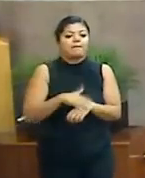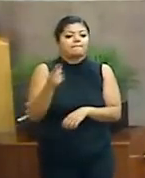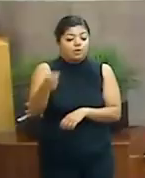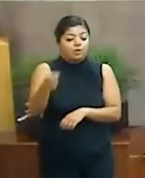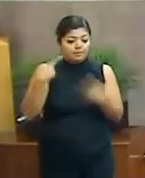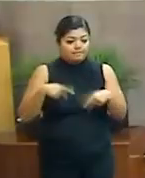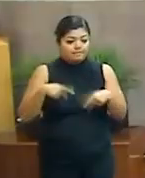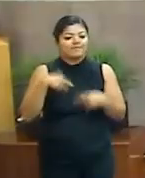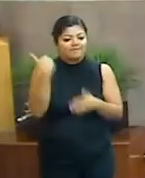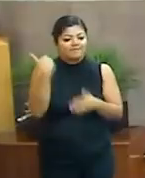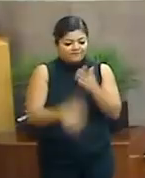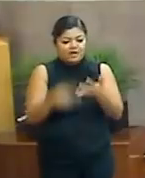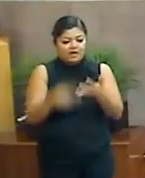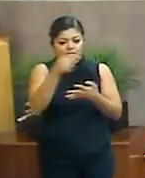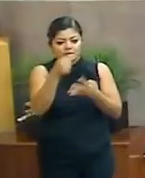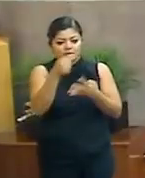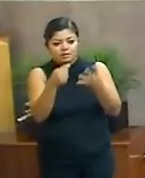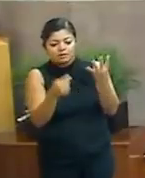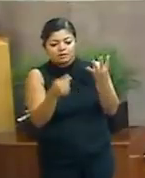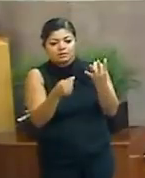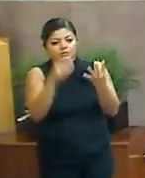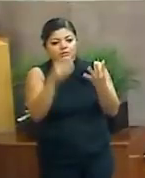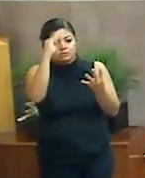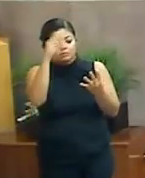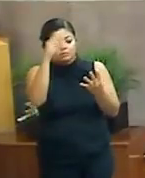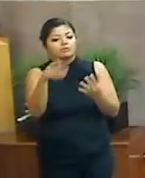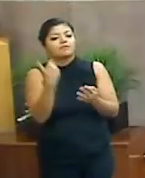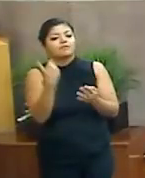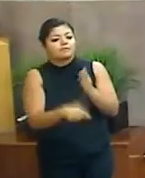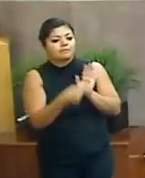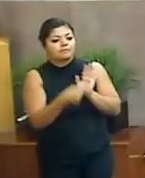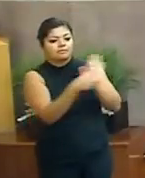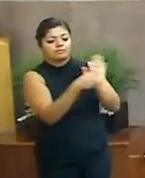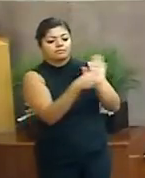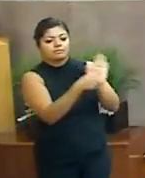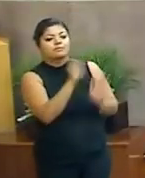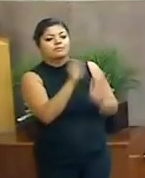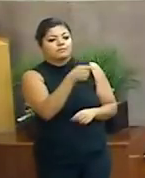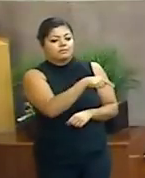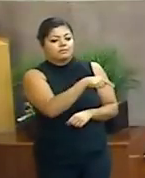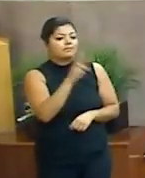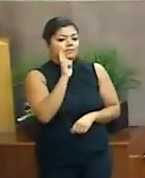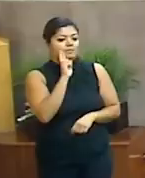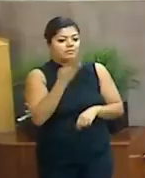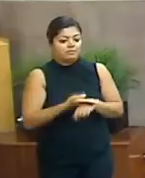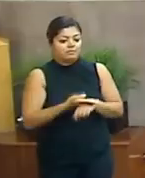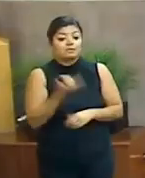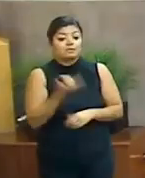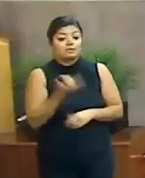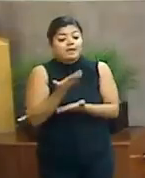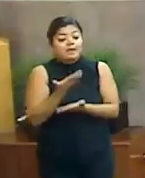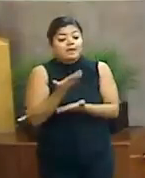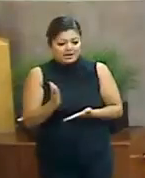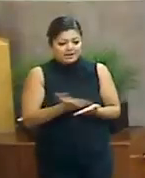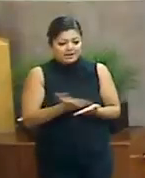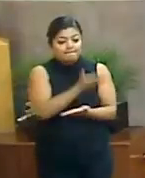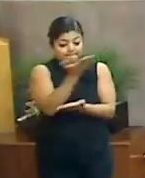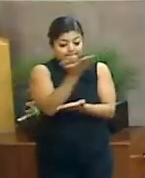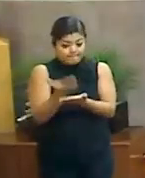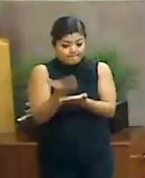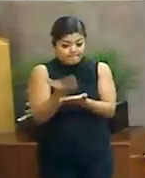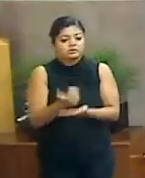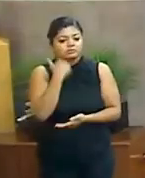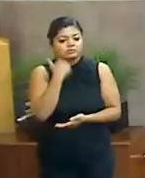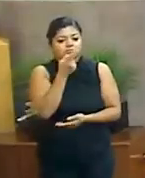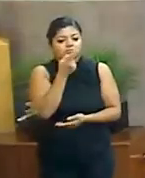comparte eficazmente la totalidad de consideraciones expuestas por el tema señalado como responsable además en la propuesta acercó y se